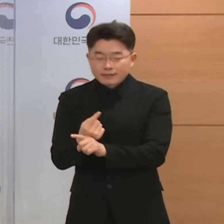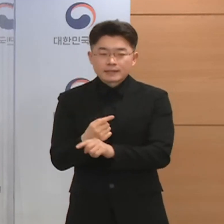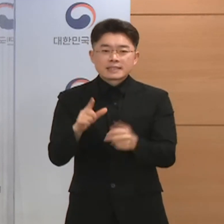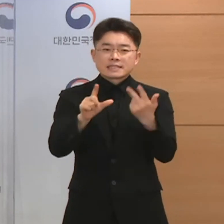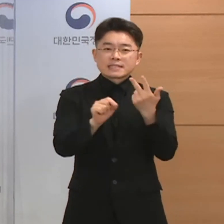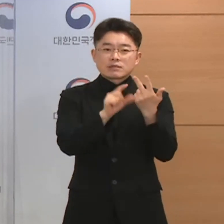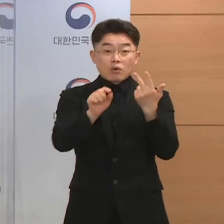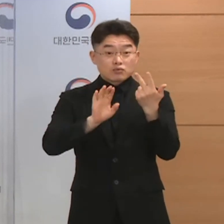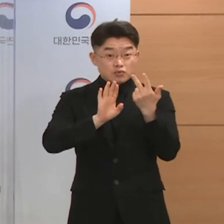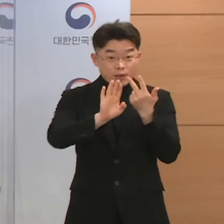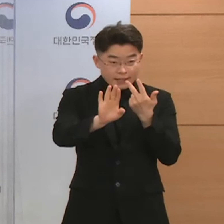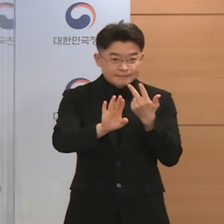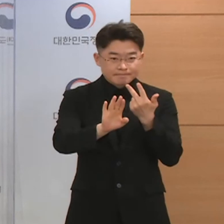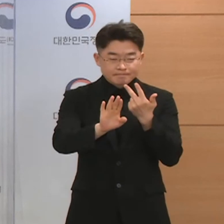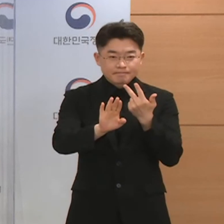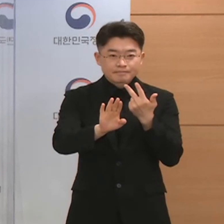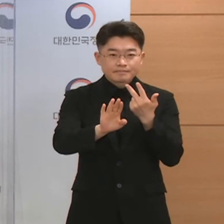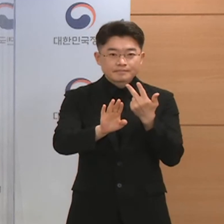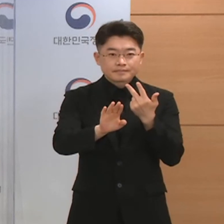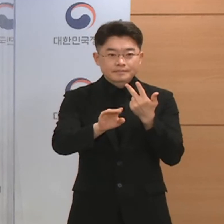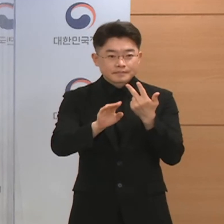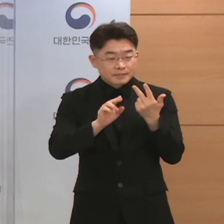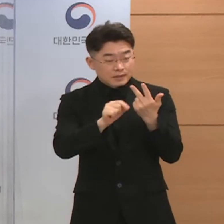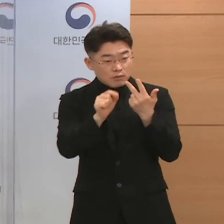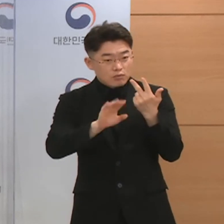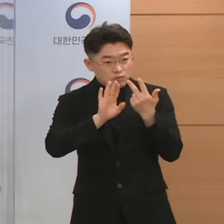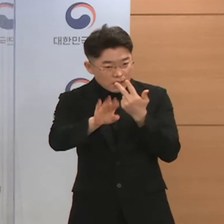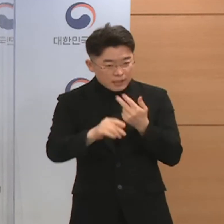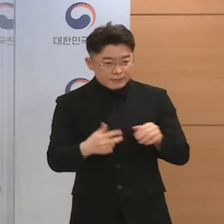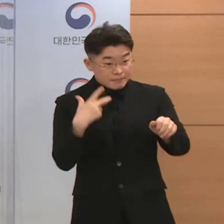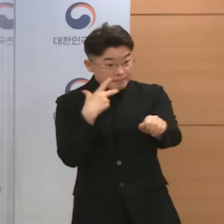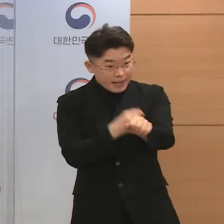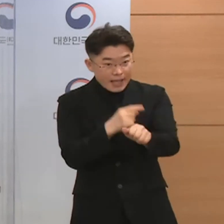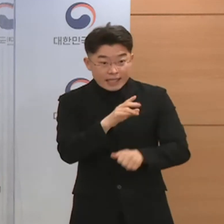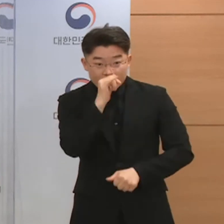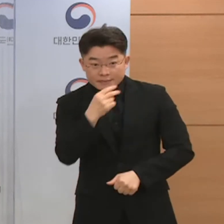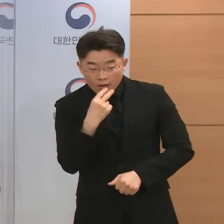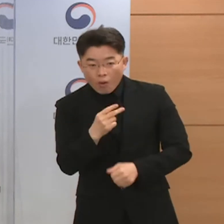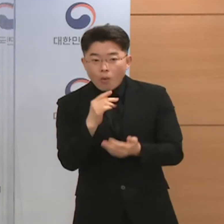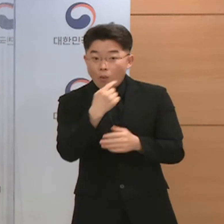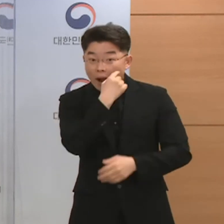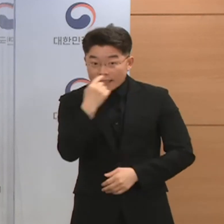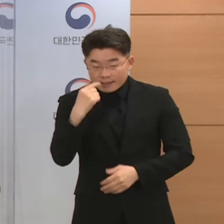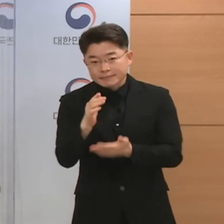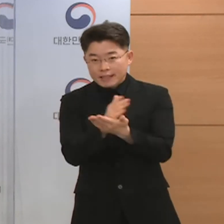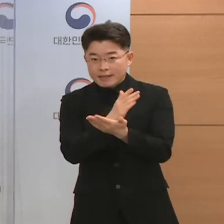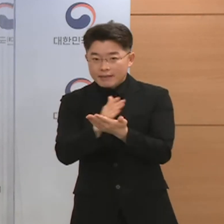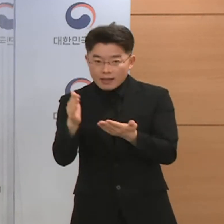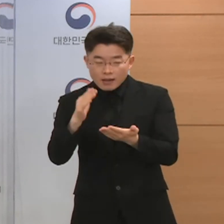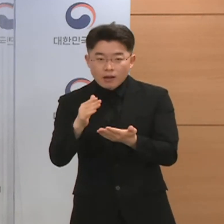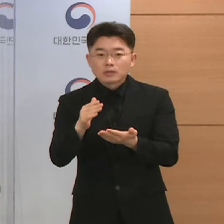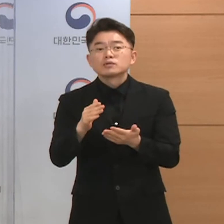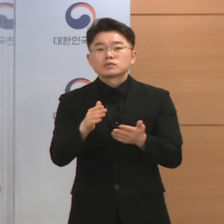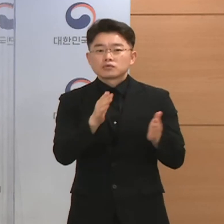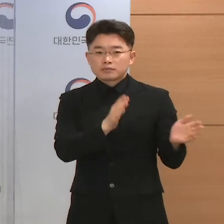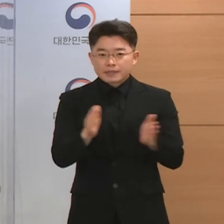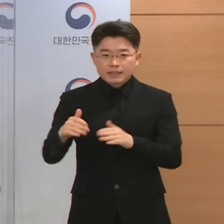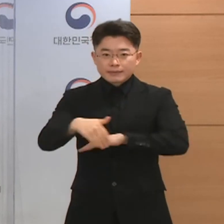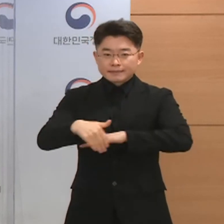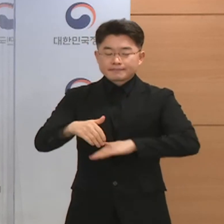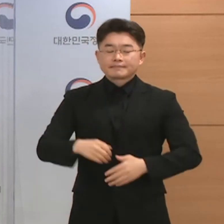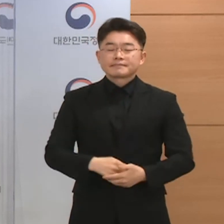본격적인 방역조치 완화들이 될 때에는 조금 더 편리하고 효과적으로 이런 것들을 확인할 수 있는 체계를 만들도록